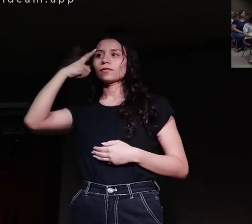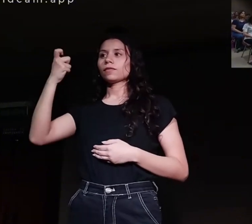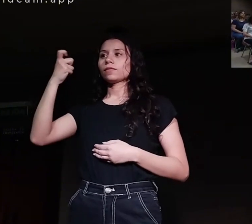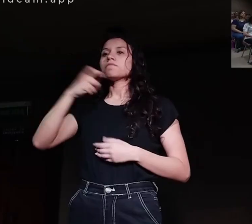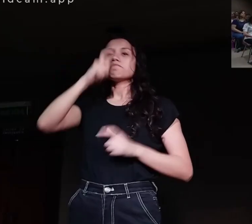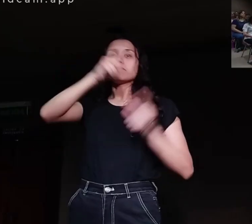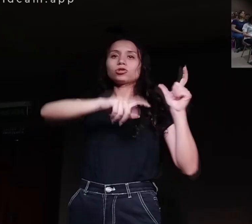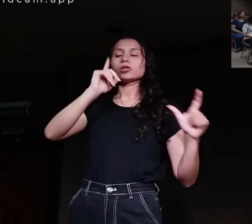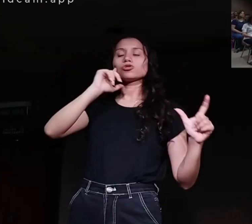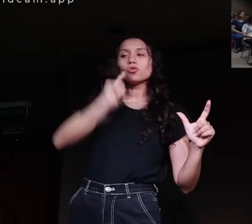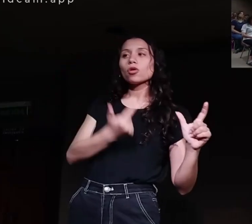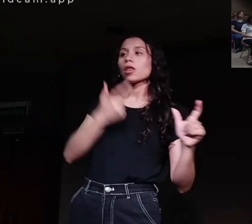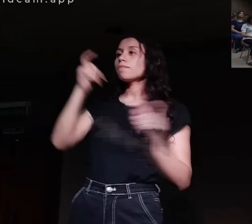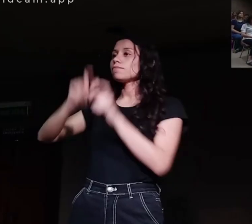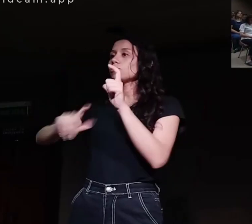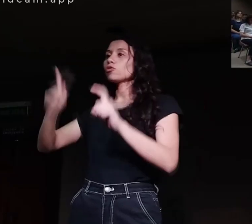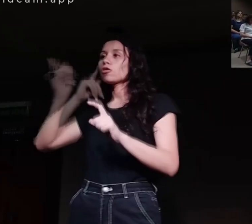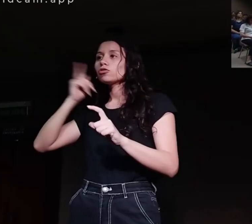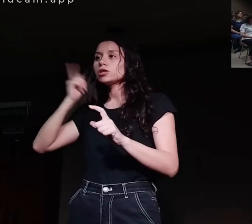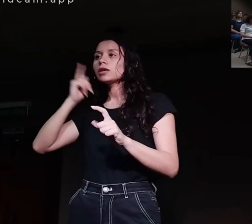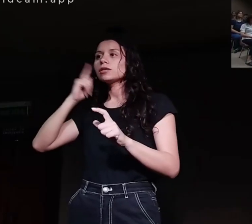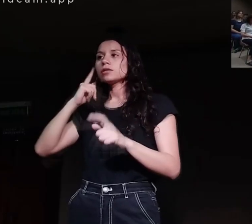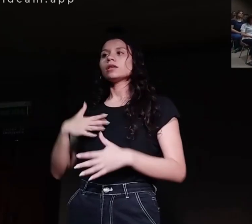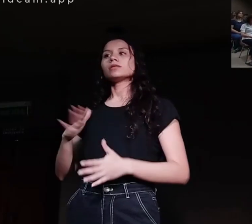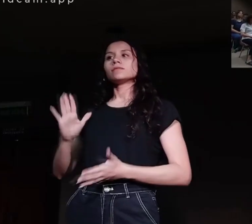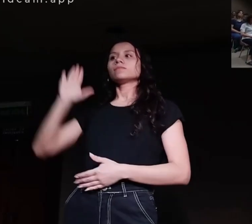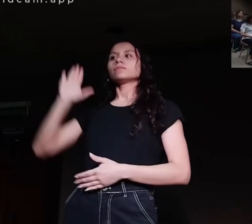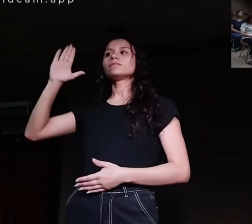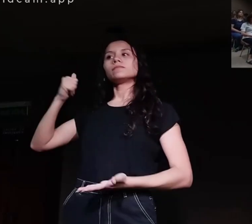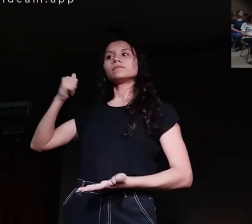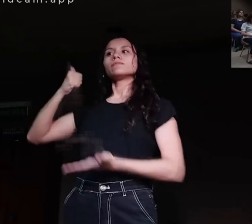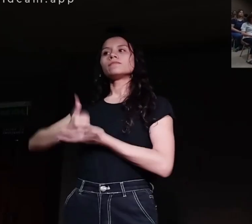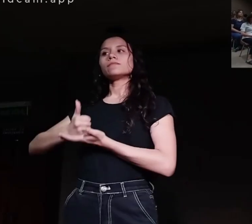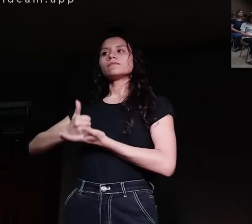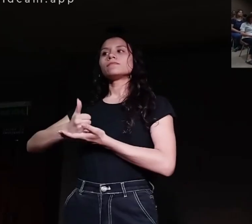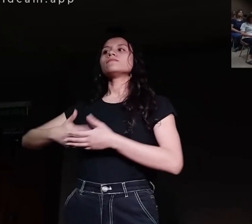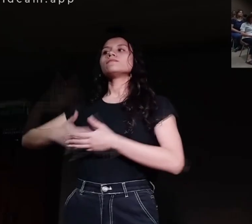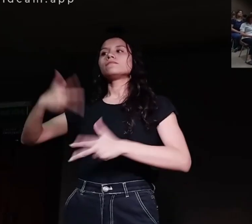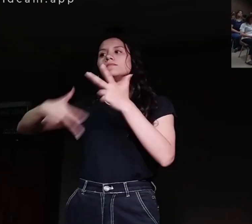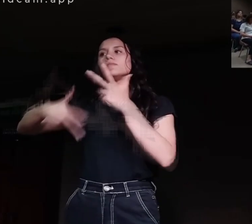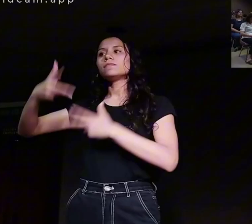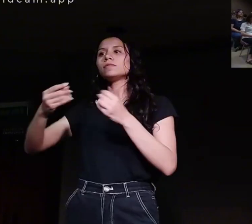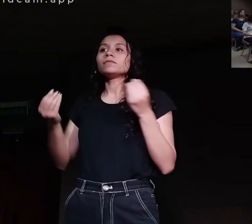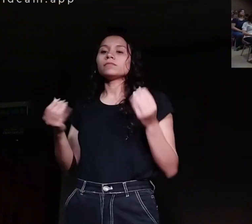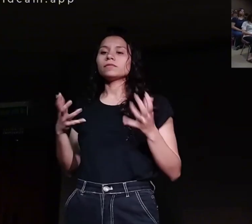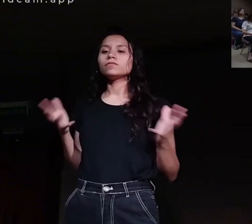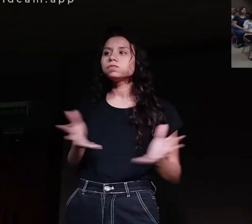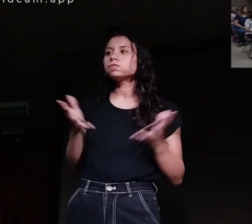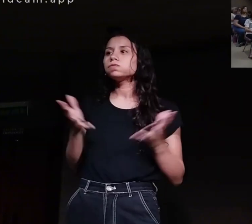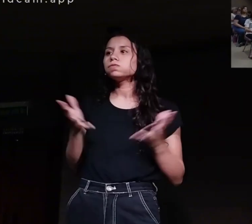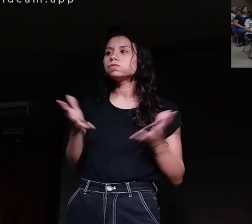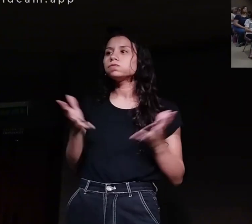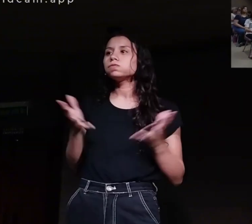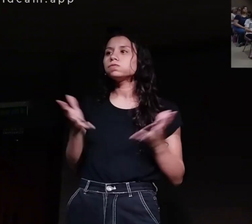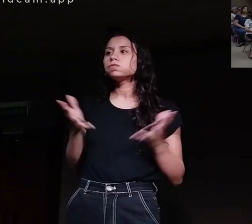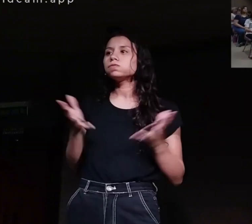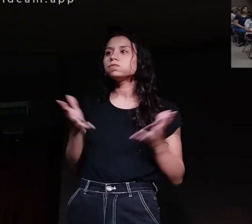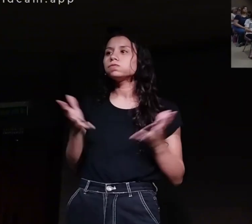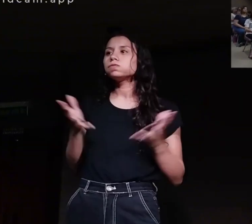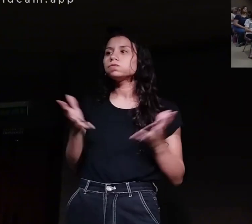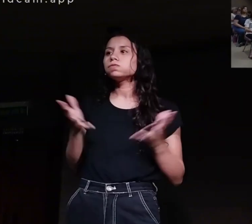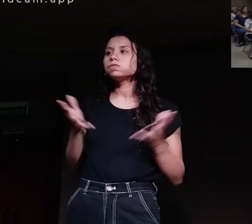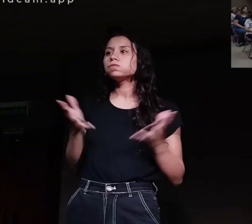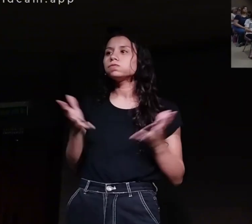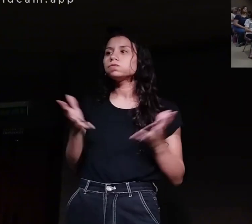como oyentes puedan participar en generación no solo de vocabularios específicos,